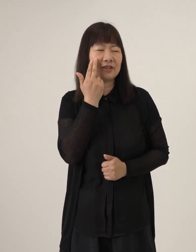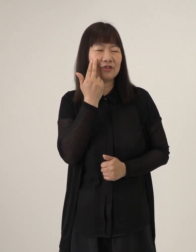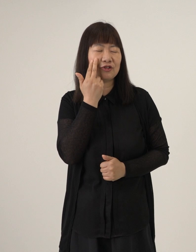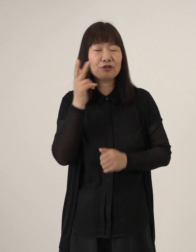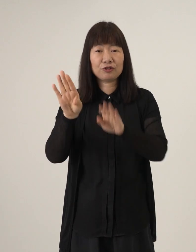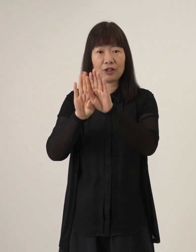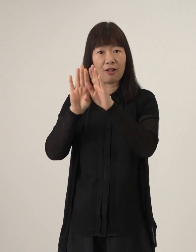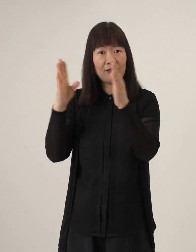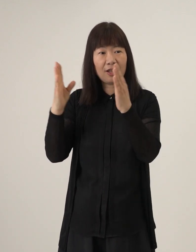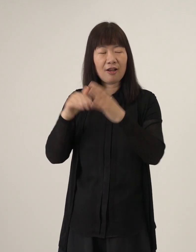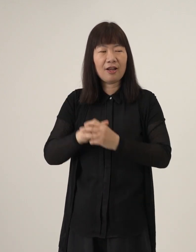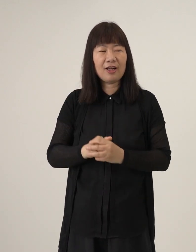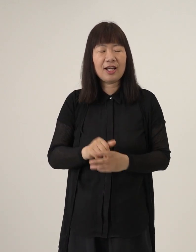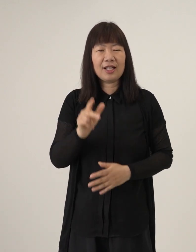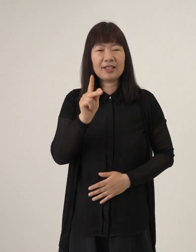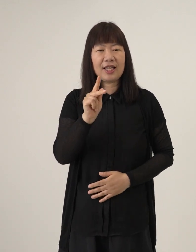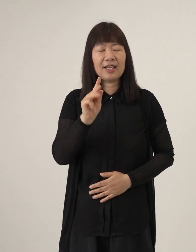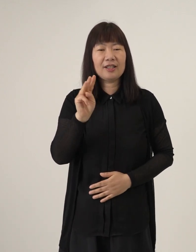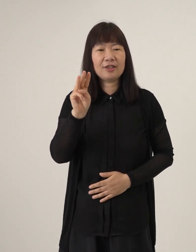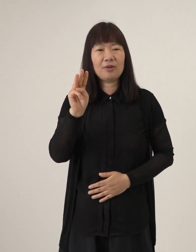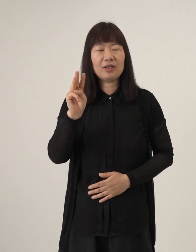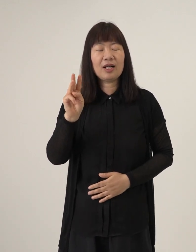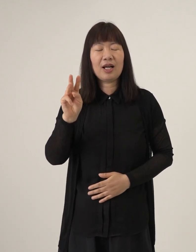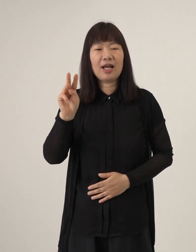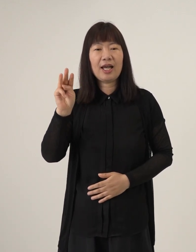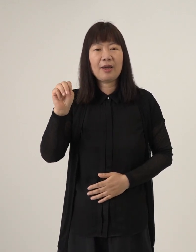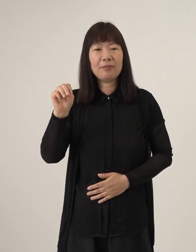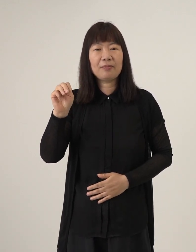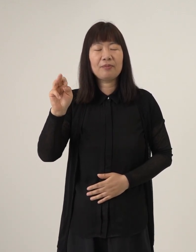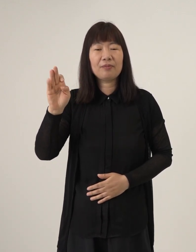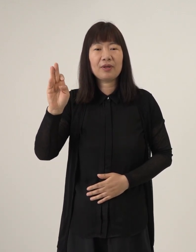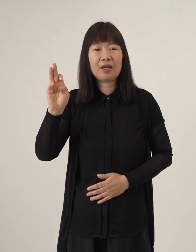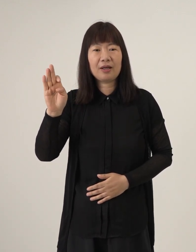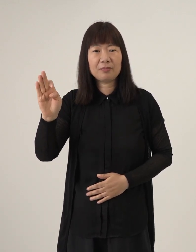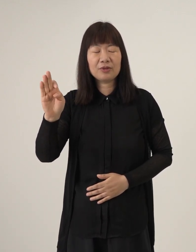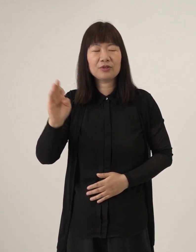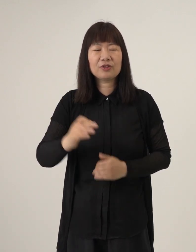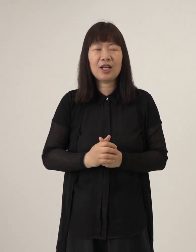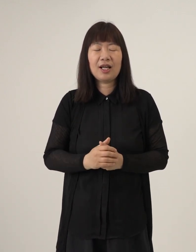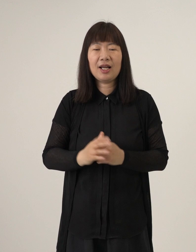미국에서 열리는 KWMF 세계 선교사